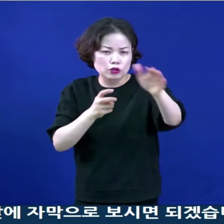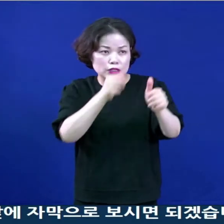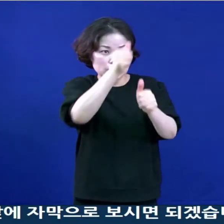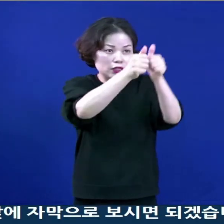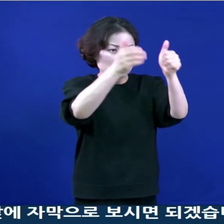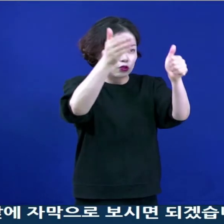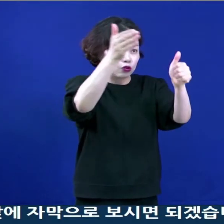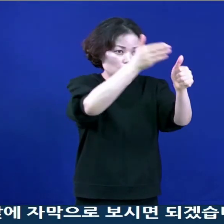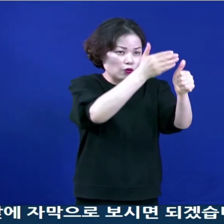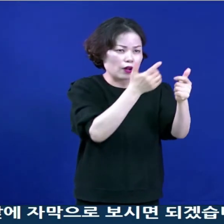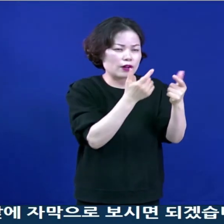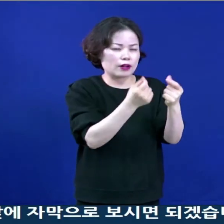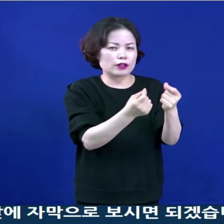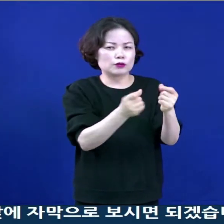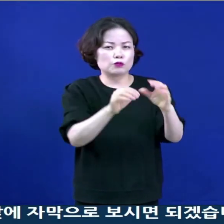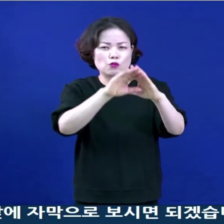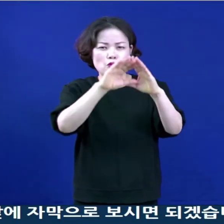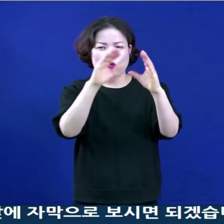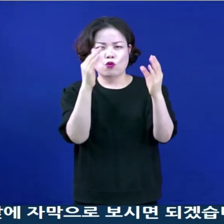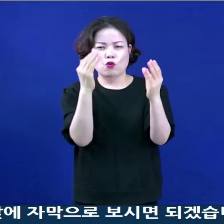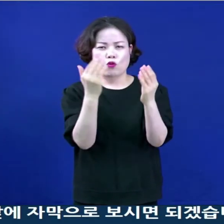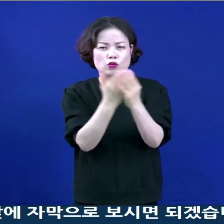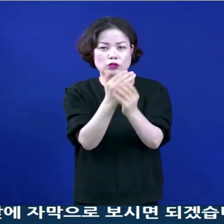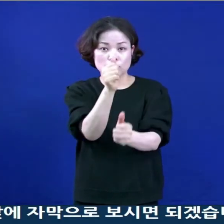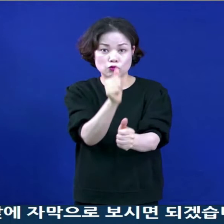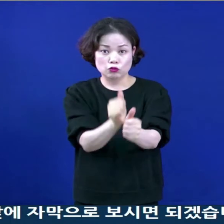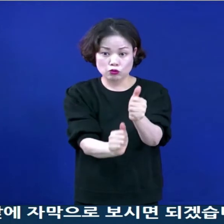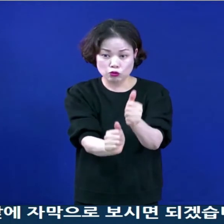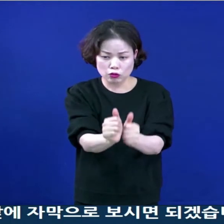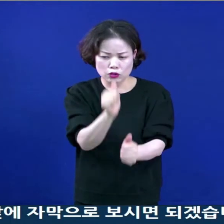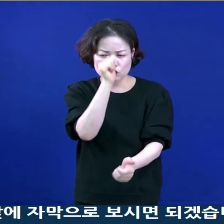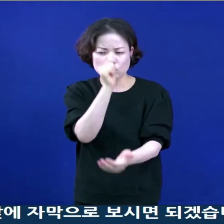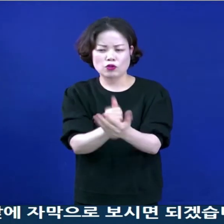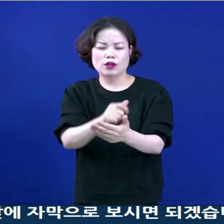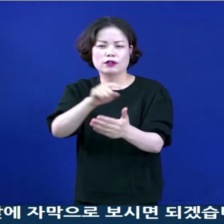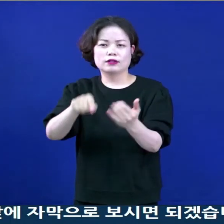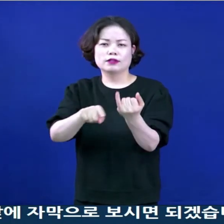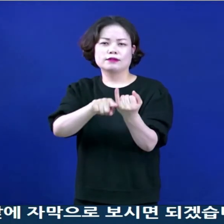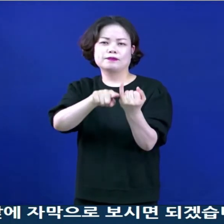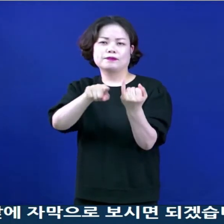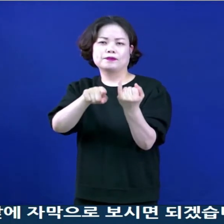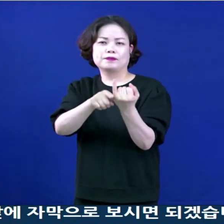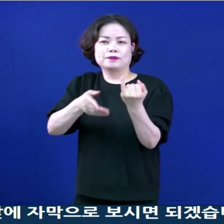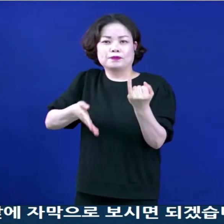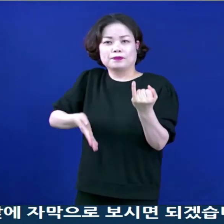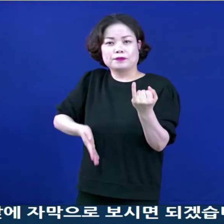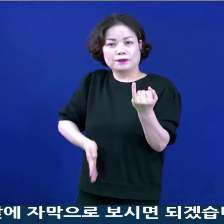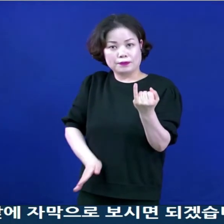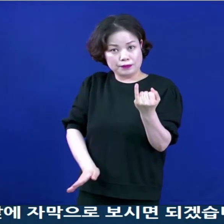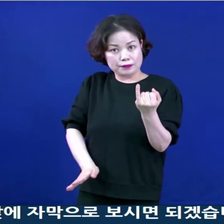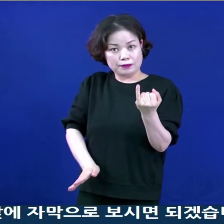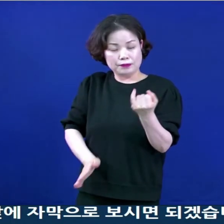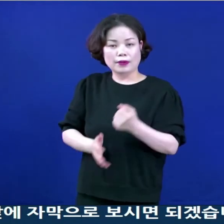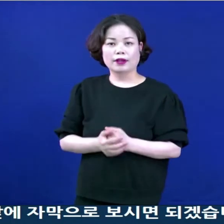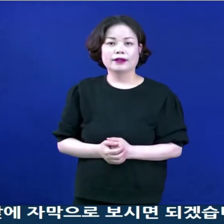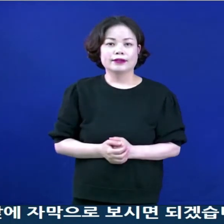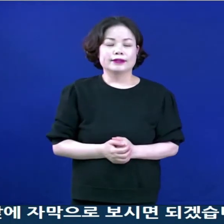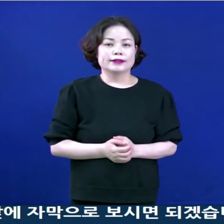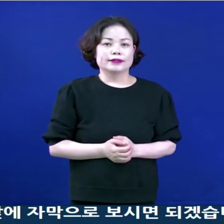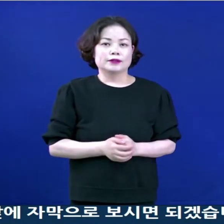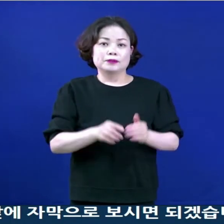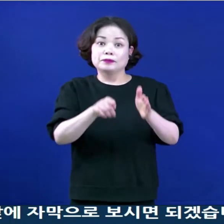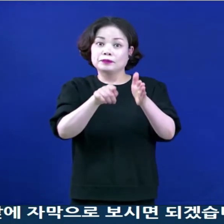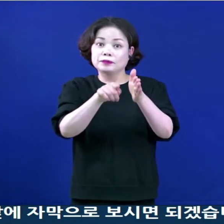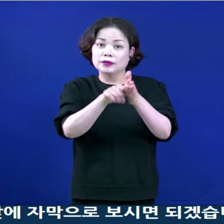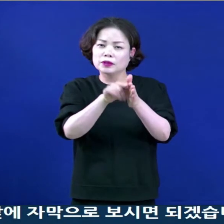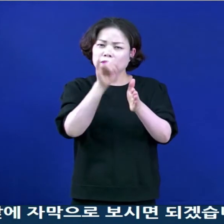시조에게서 그와 같이 나오는 모든 후손은 죄 중에 잉태되어 출생하게 된다.